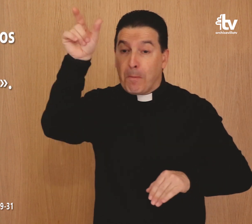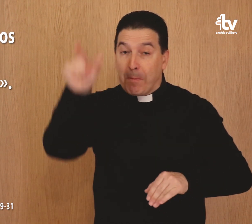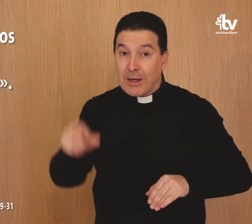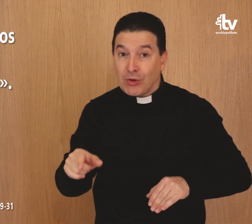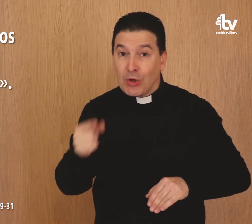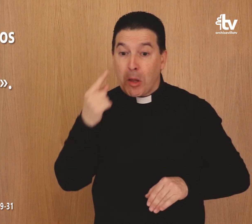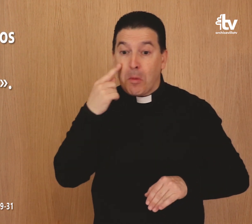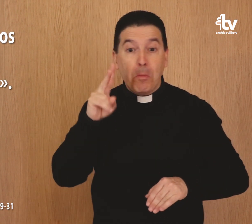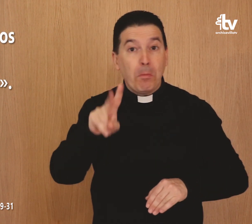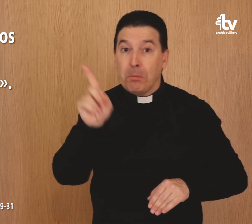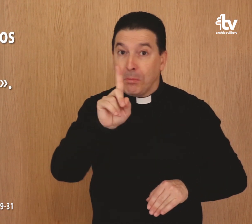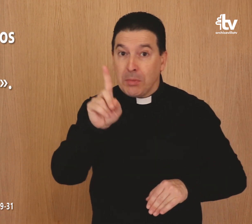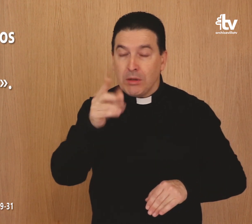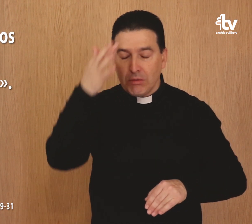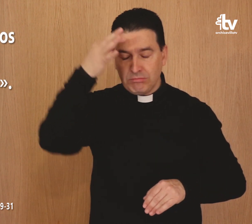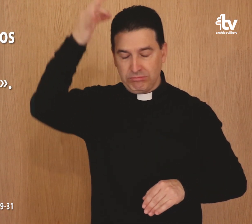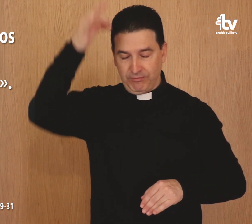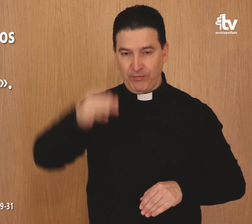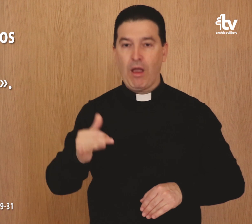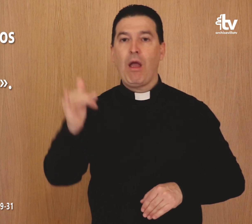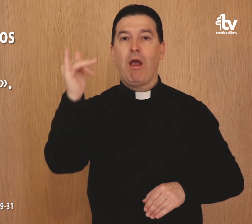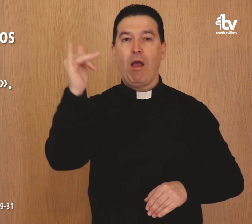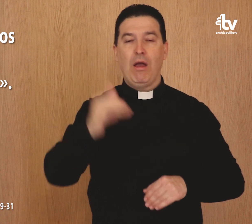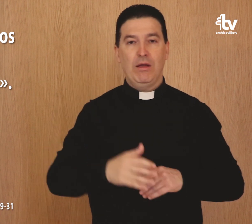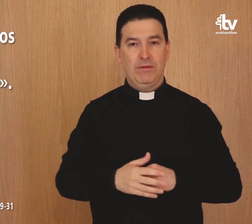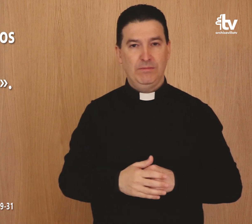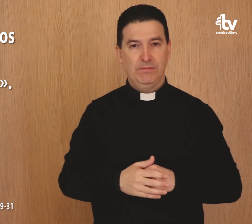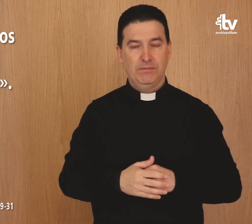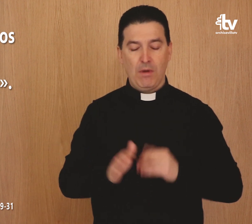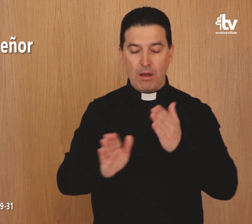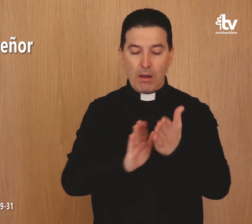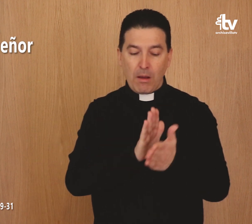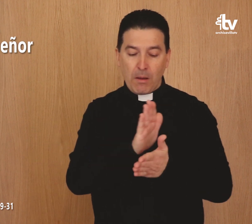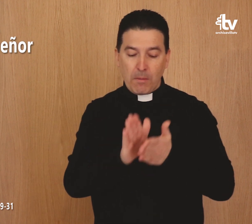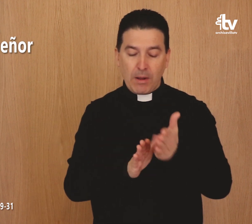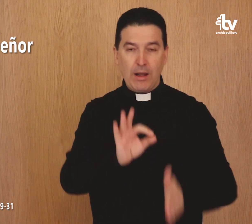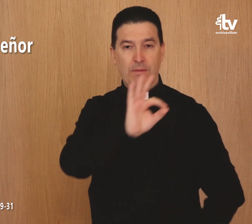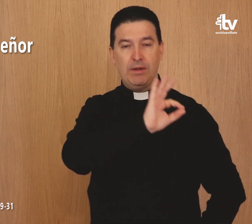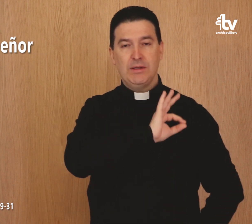Bienaventurados los que crean sin haber visto». Palabra del Señor.